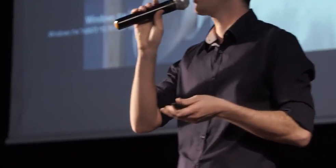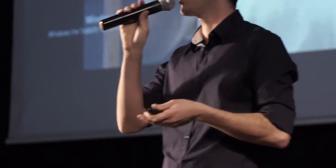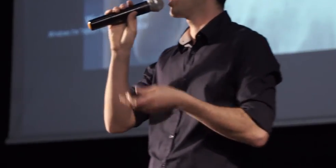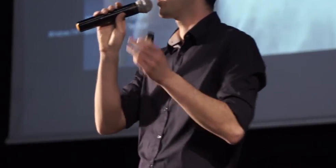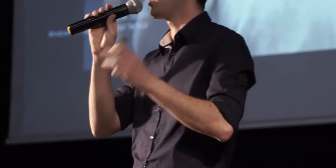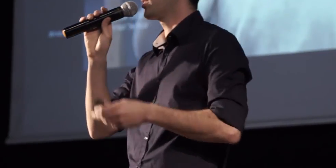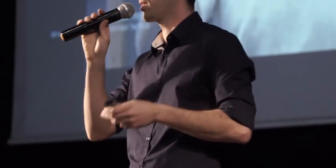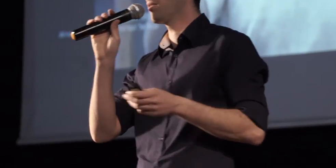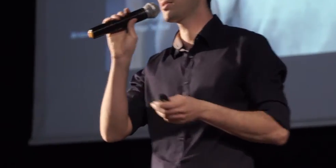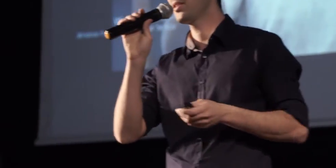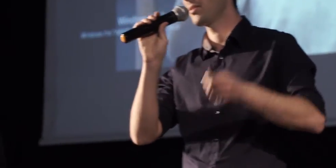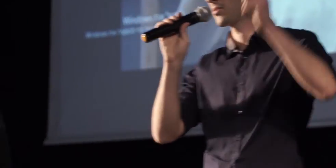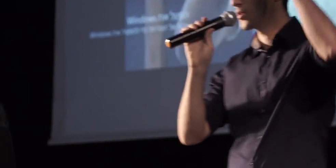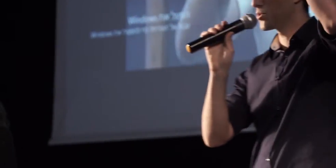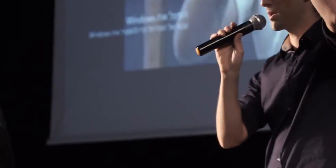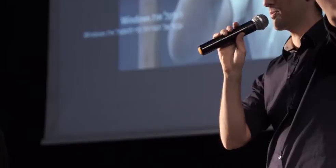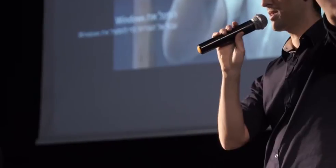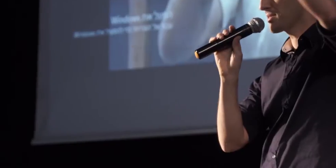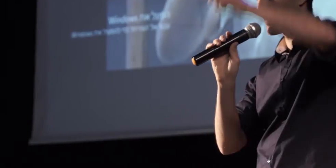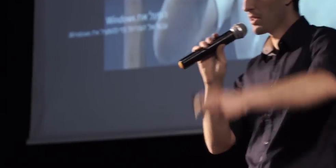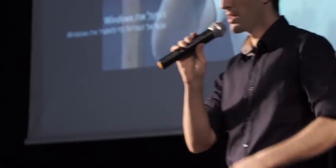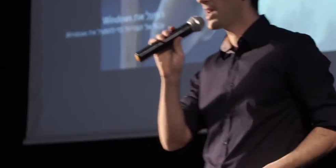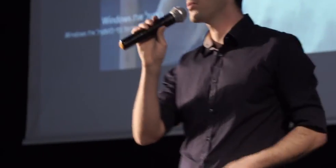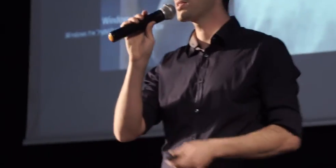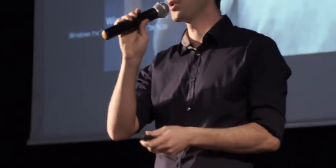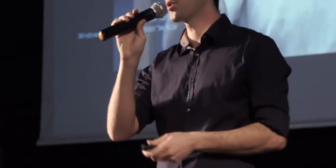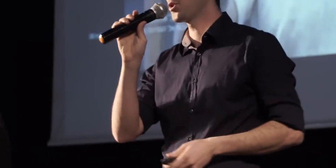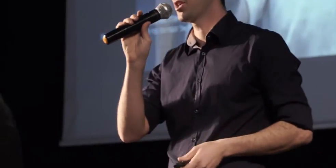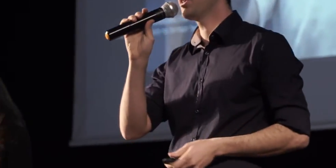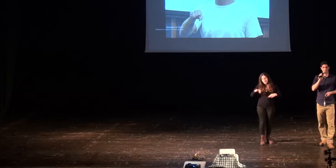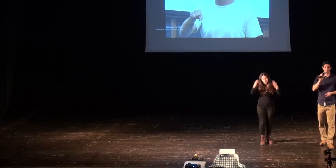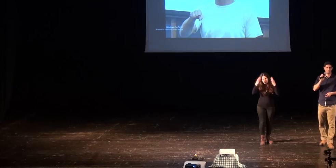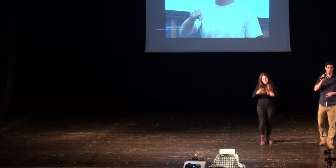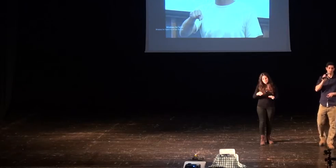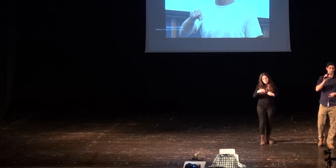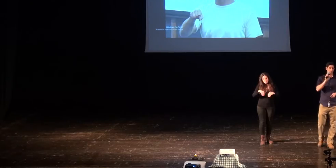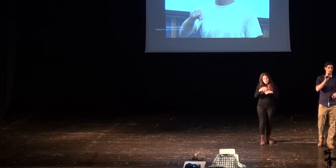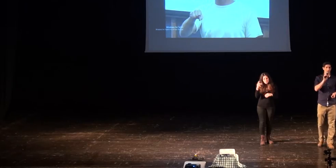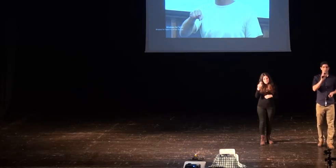הרבה פז, שהיא גם טבעונית אקטיביסטית, גו משפחת פז. הלכנו בסדרות רוטשילד,